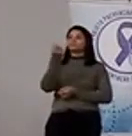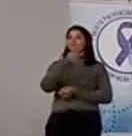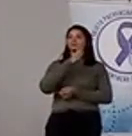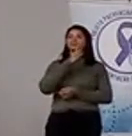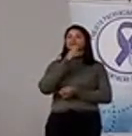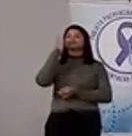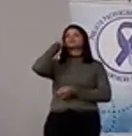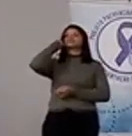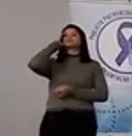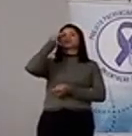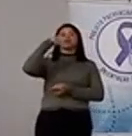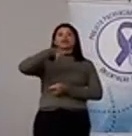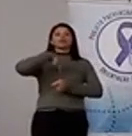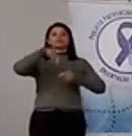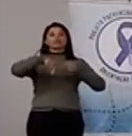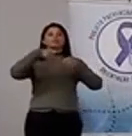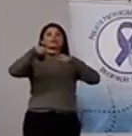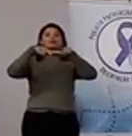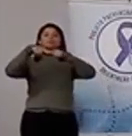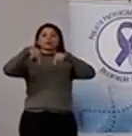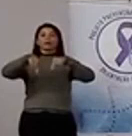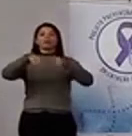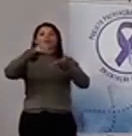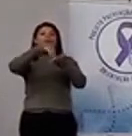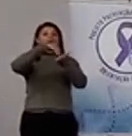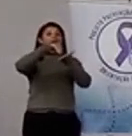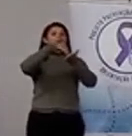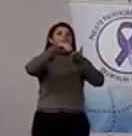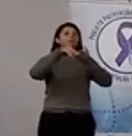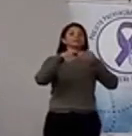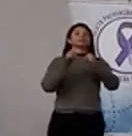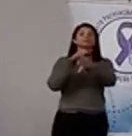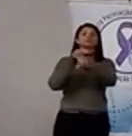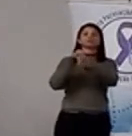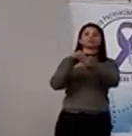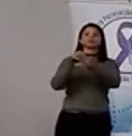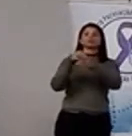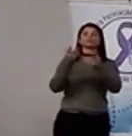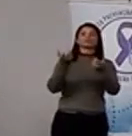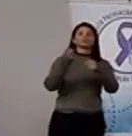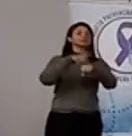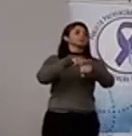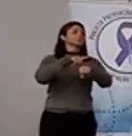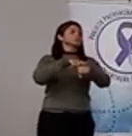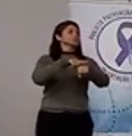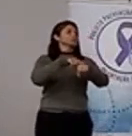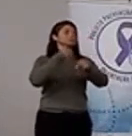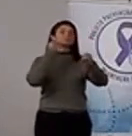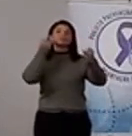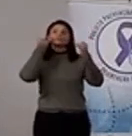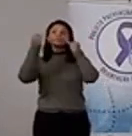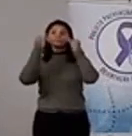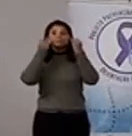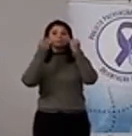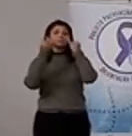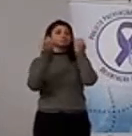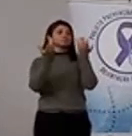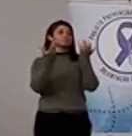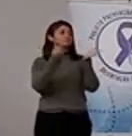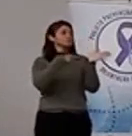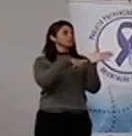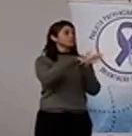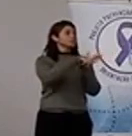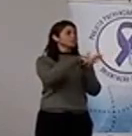Eu trabalho aqui na Secretaria de Educação e, ao mesmo tempo, uma informação e uma pergunta. Nós